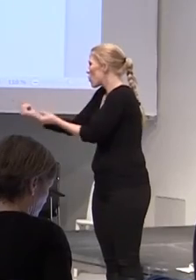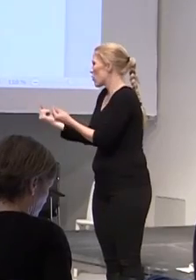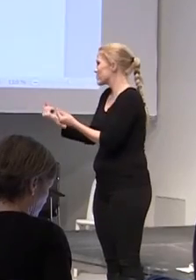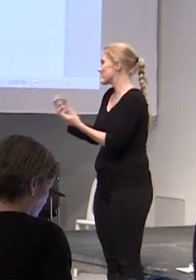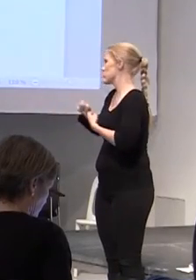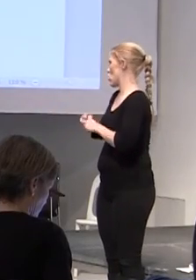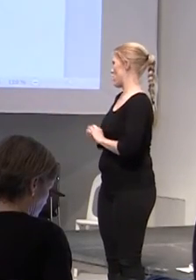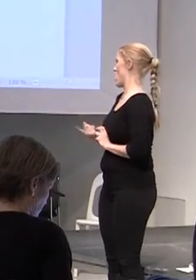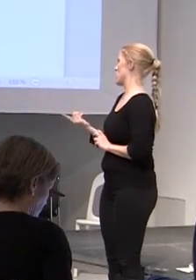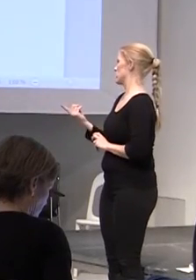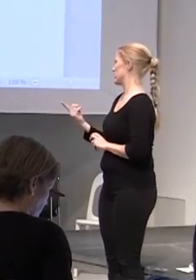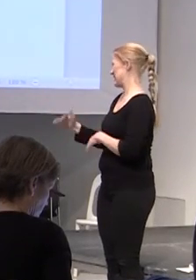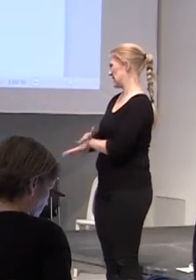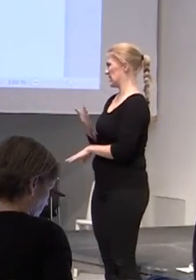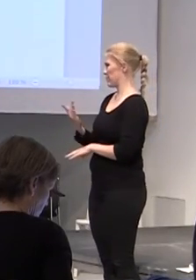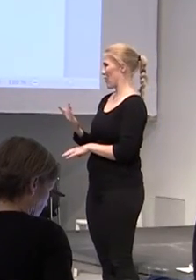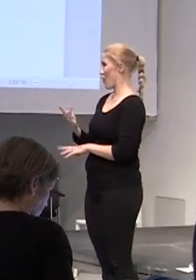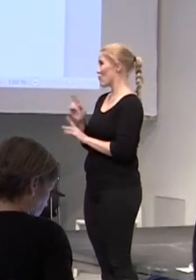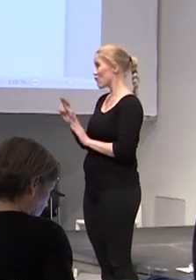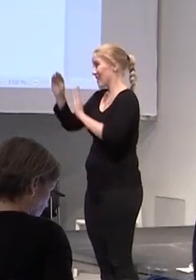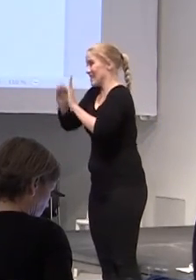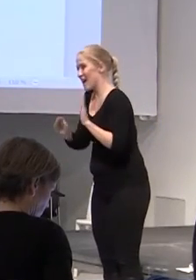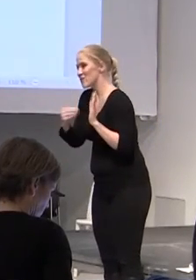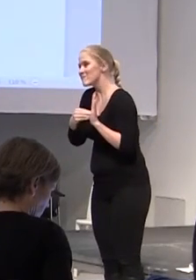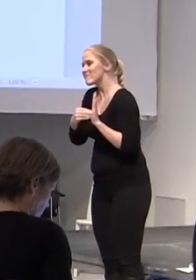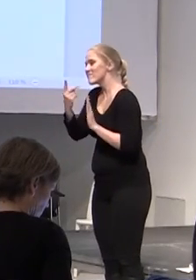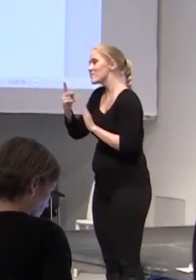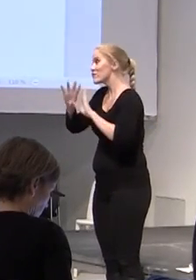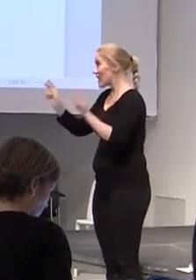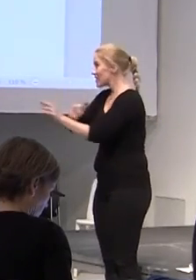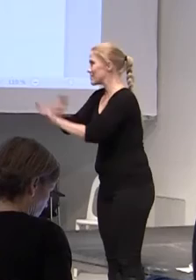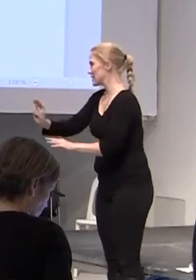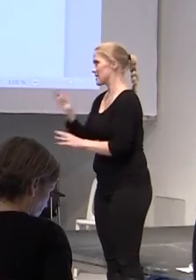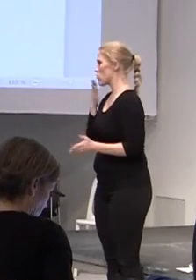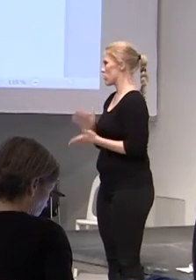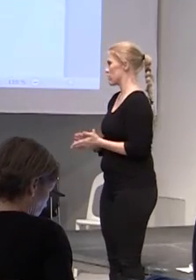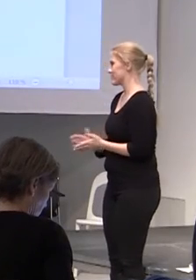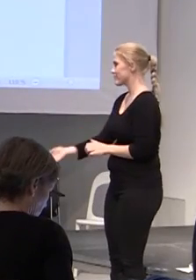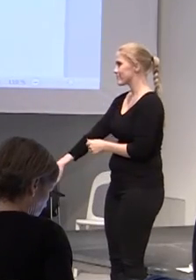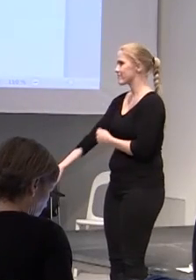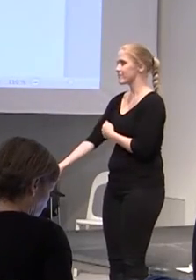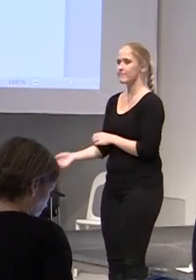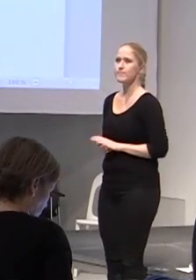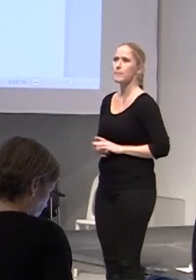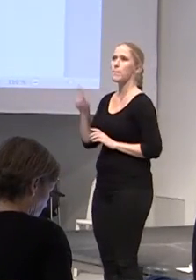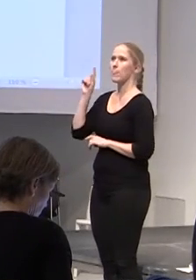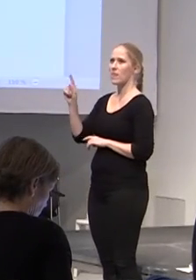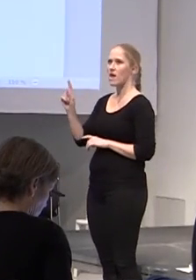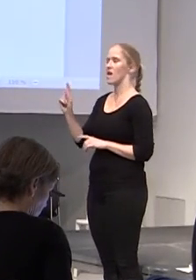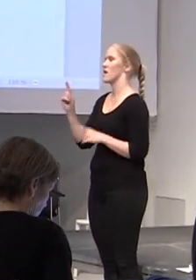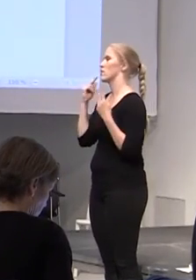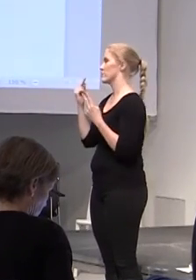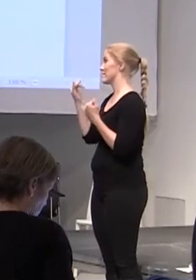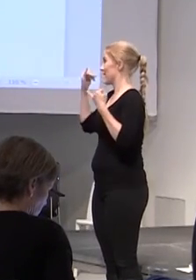neumožňuje, respektive možná je to až omezující. Nicméně dostat se k tomu, co můžeme každý